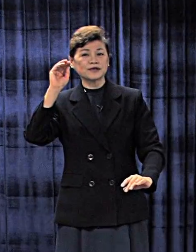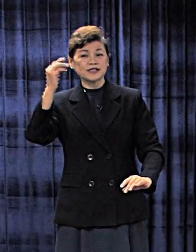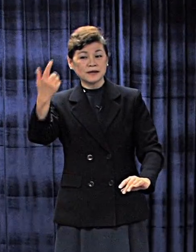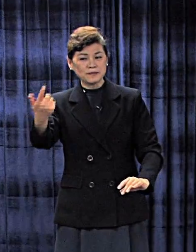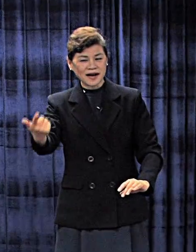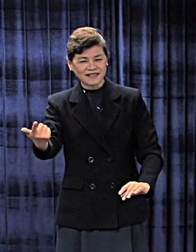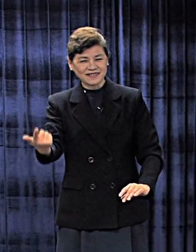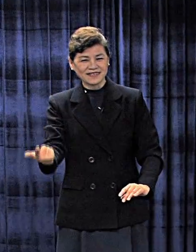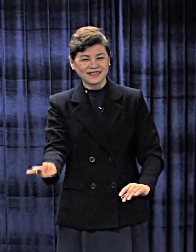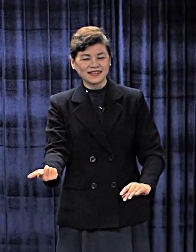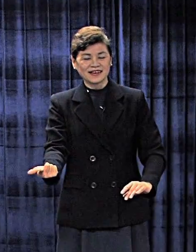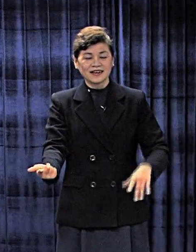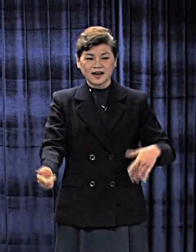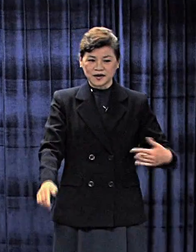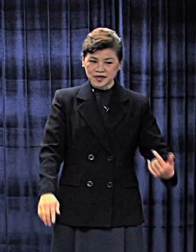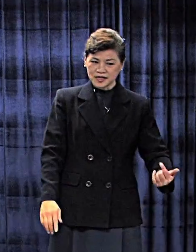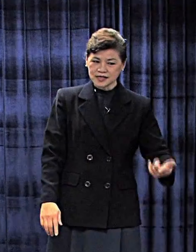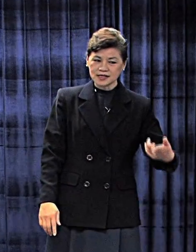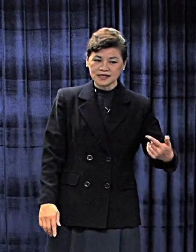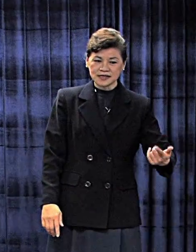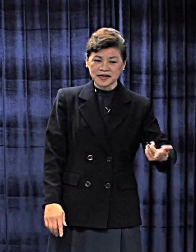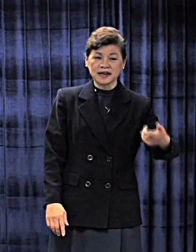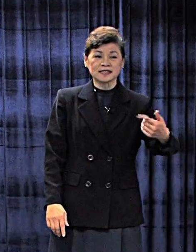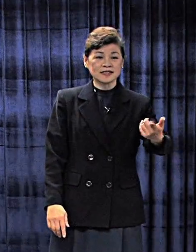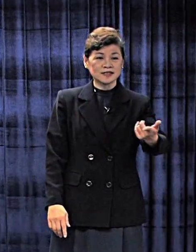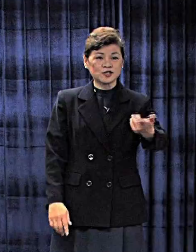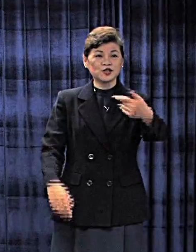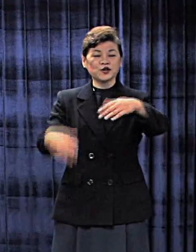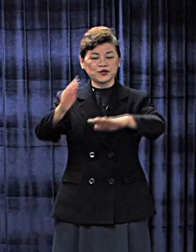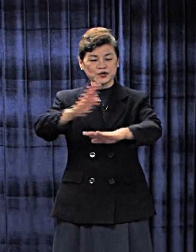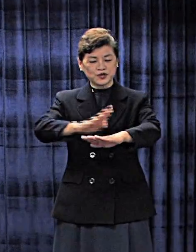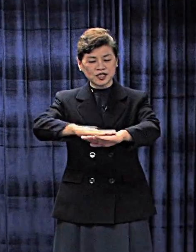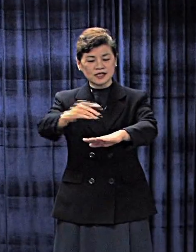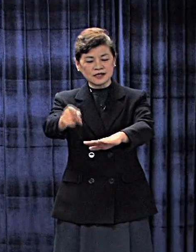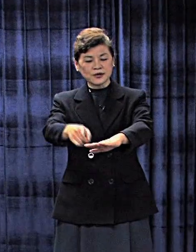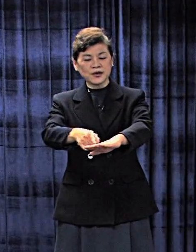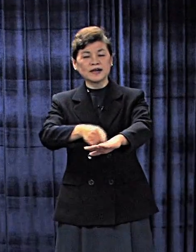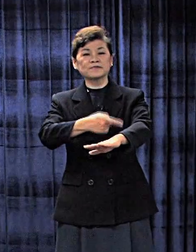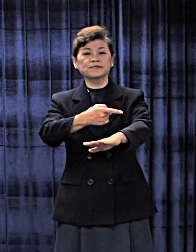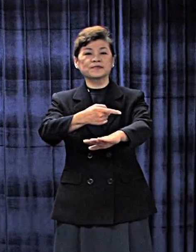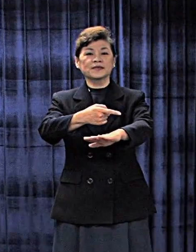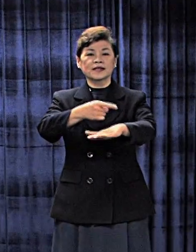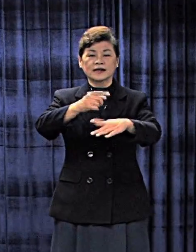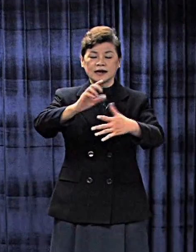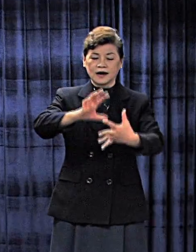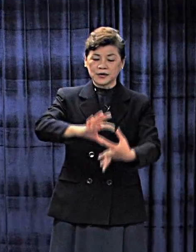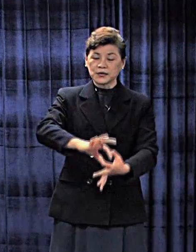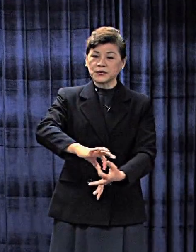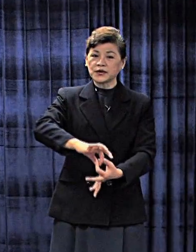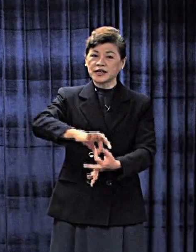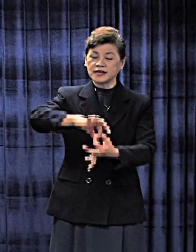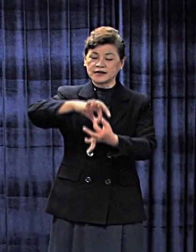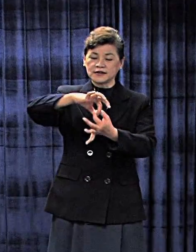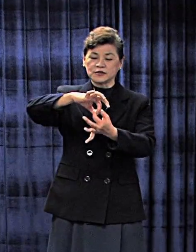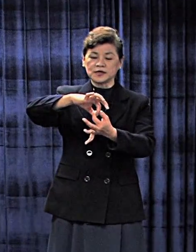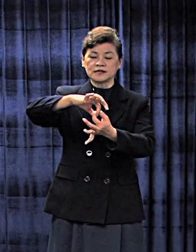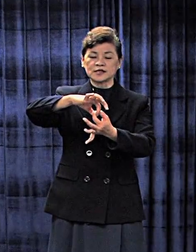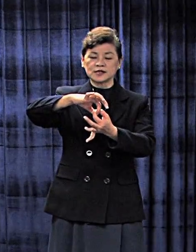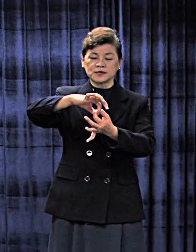能慢。好，一次两次就习惯。好，为我们。拇